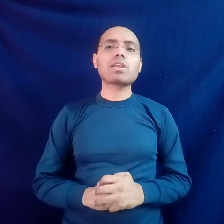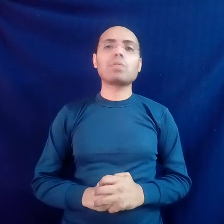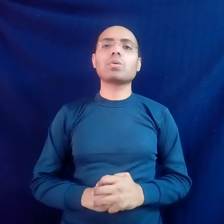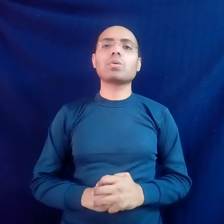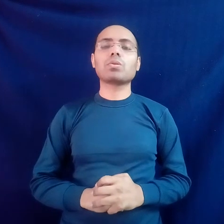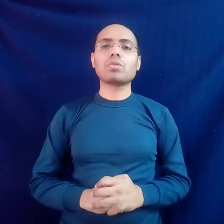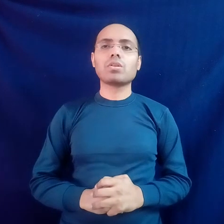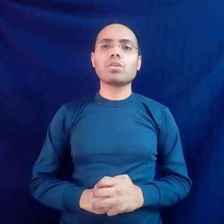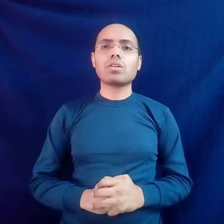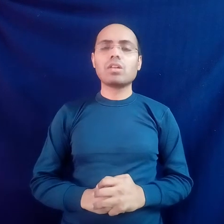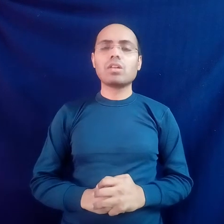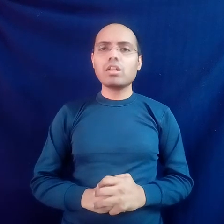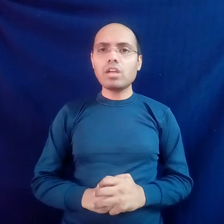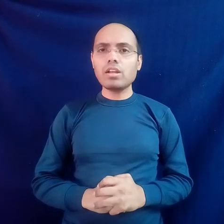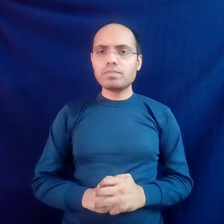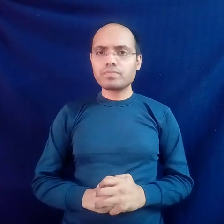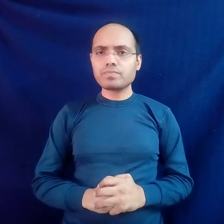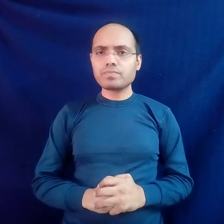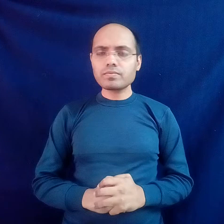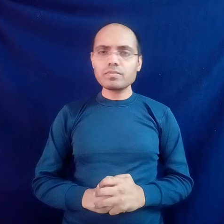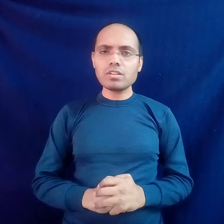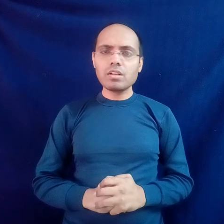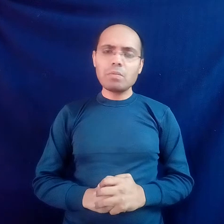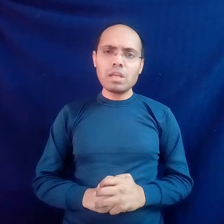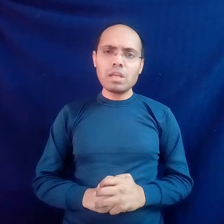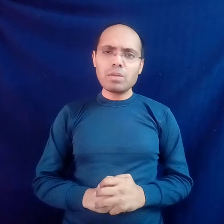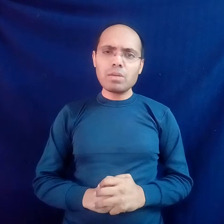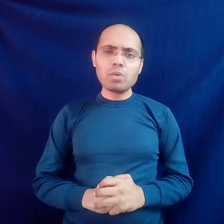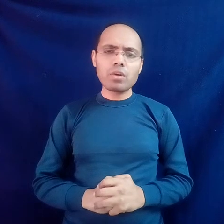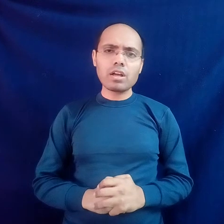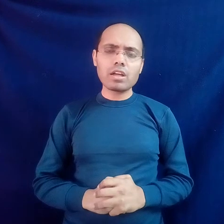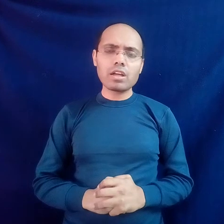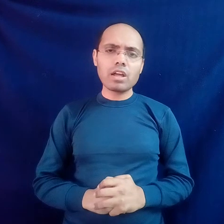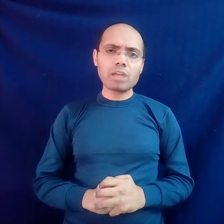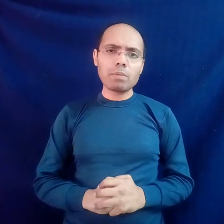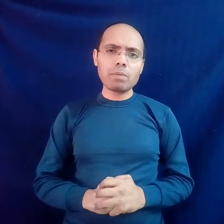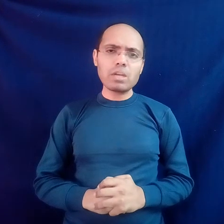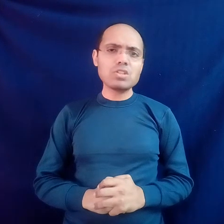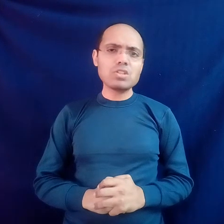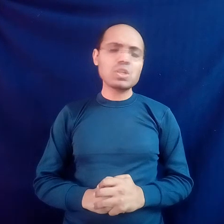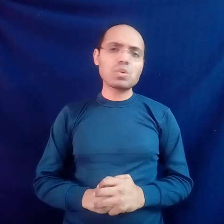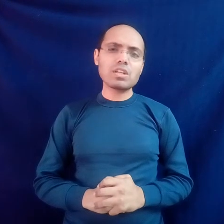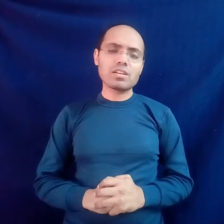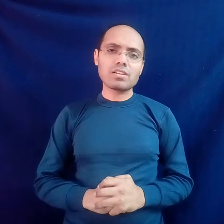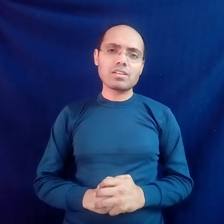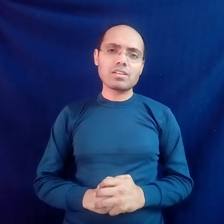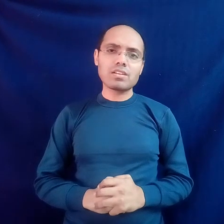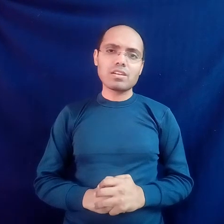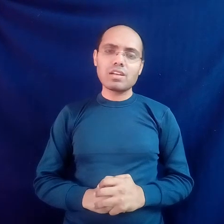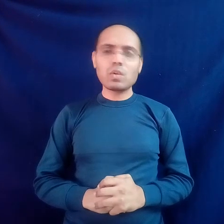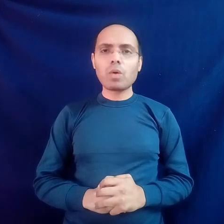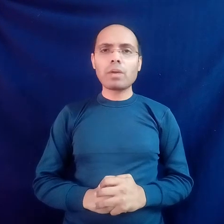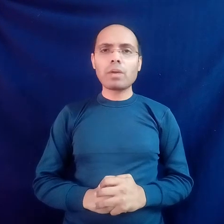सामने दोस्तों। यही नहीं, मैंने ये भी अनुभव किया है कि आत्माएं बड़ी जिद्दी होती है, इनको आप हट